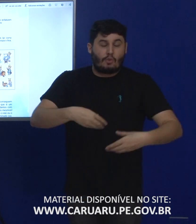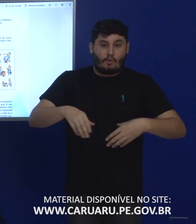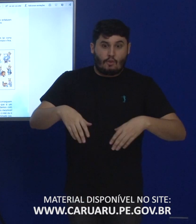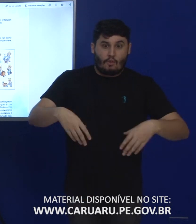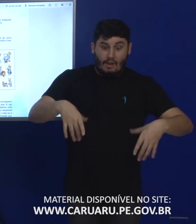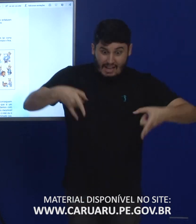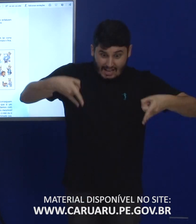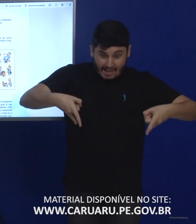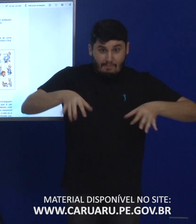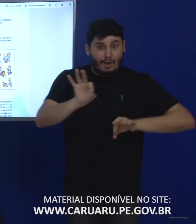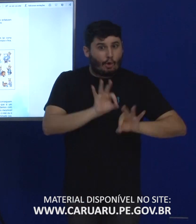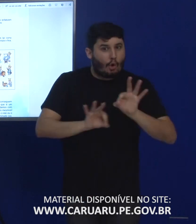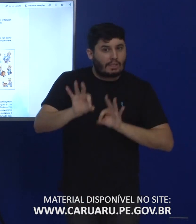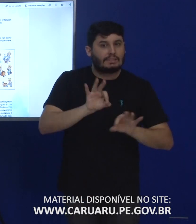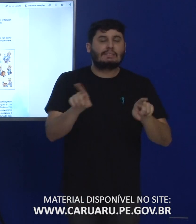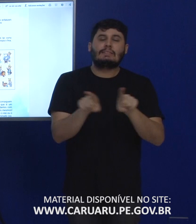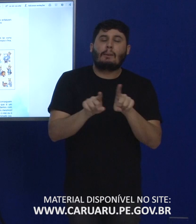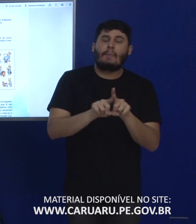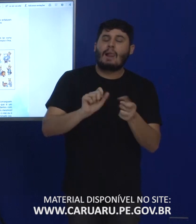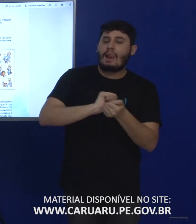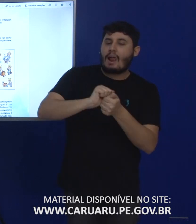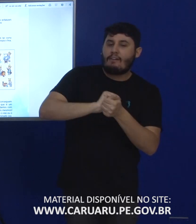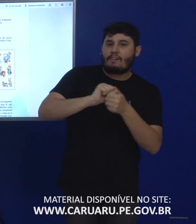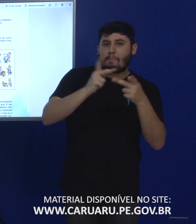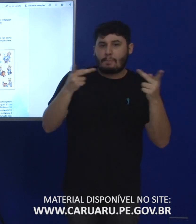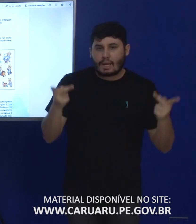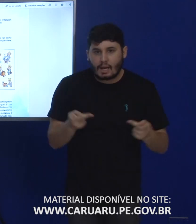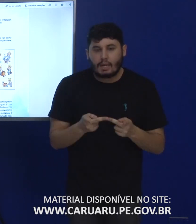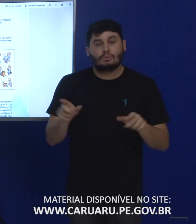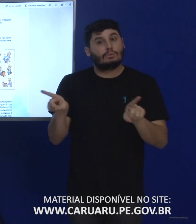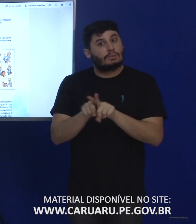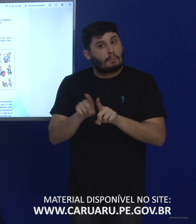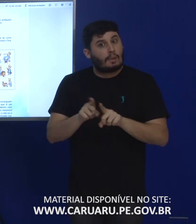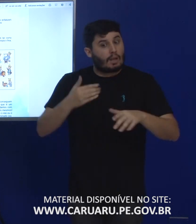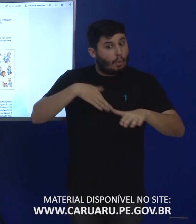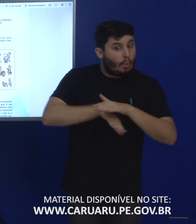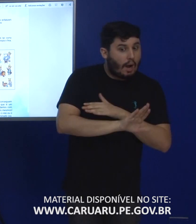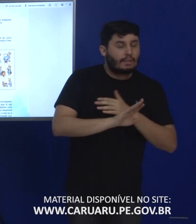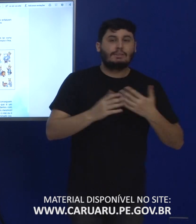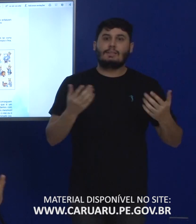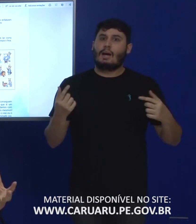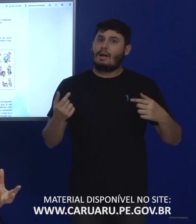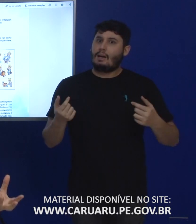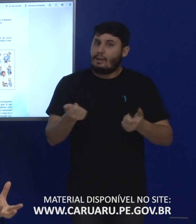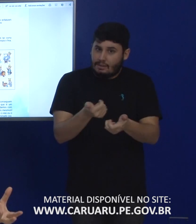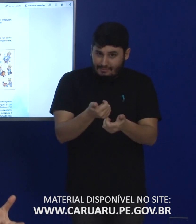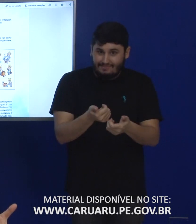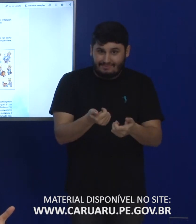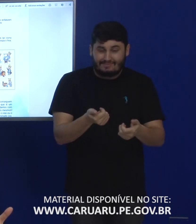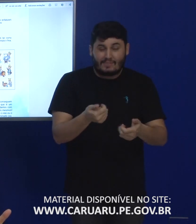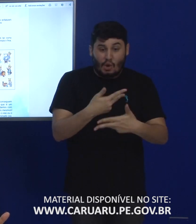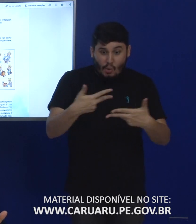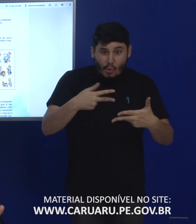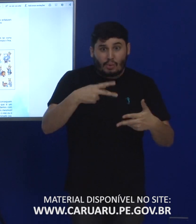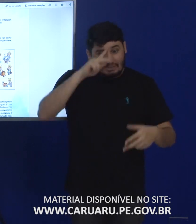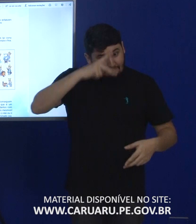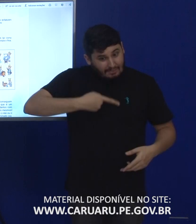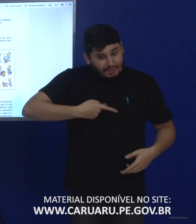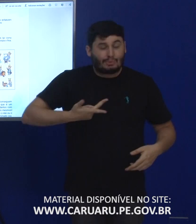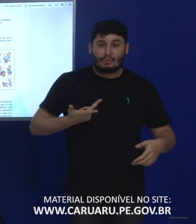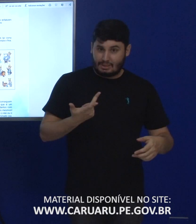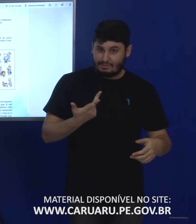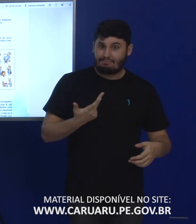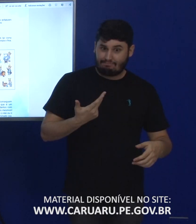com o pai, organizando a casa, guardando suas vestimentas. Rotina de uma casa que